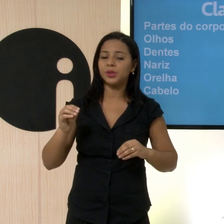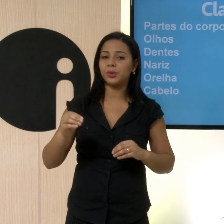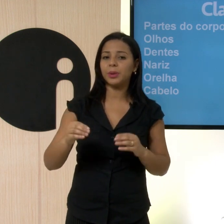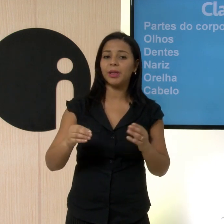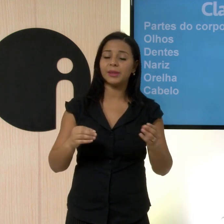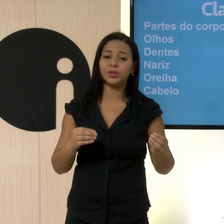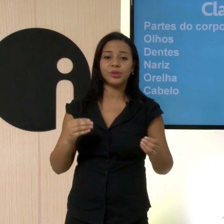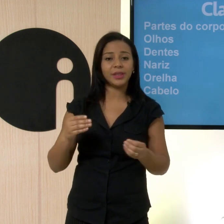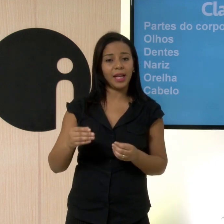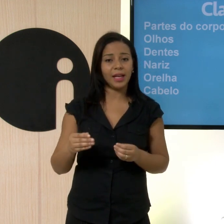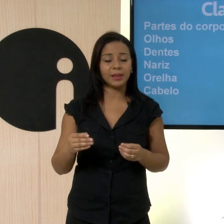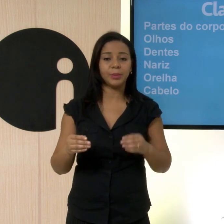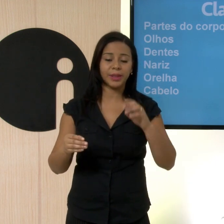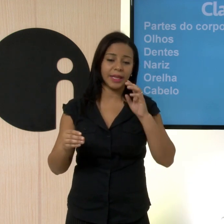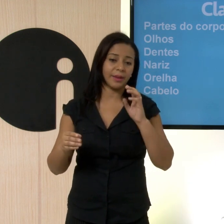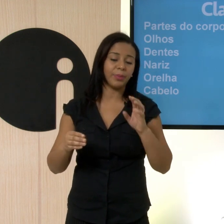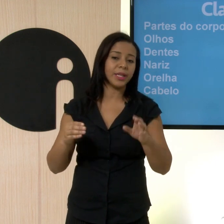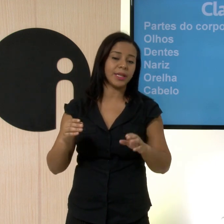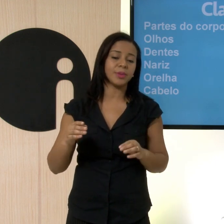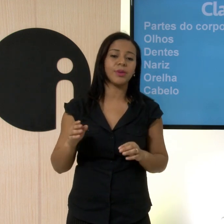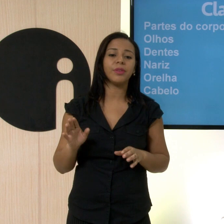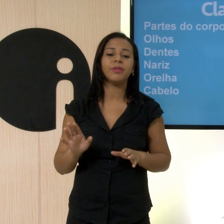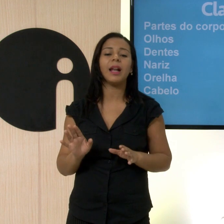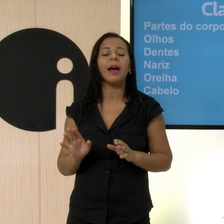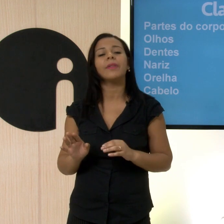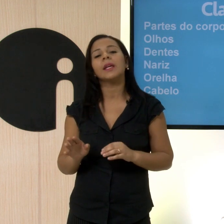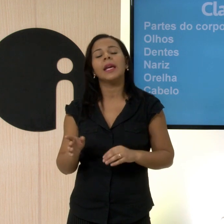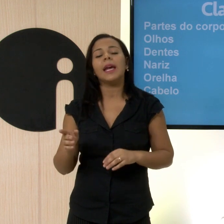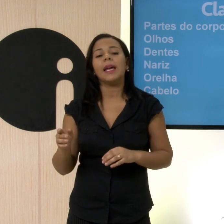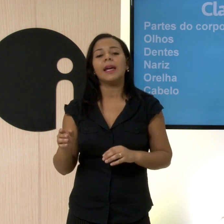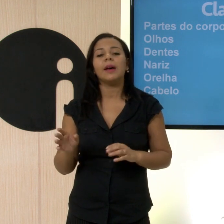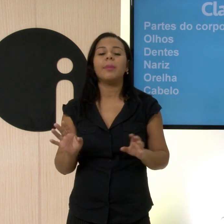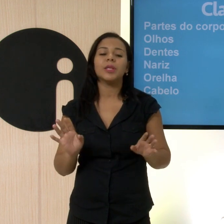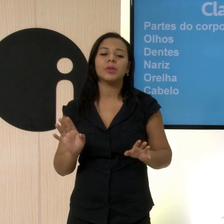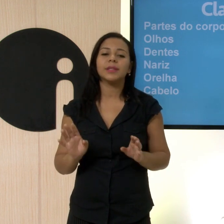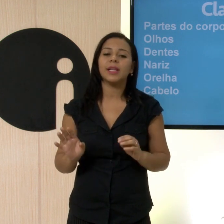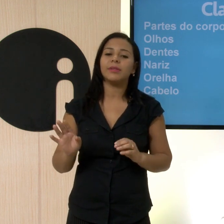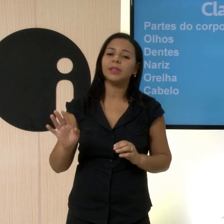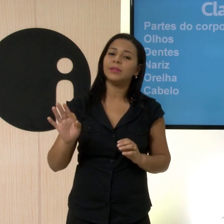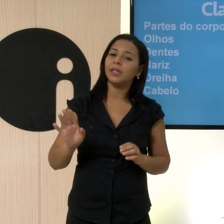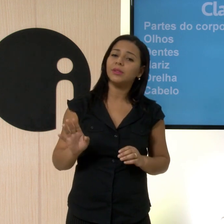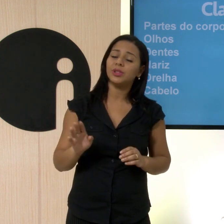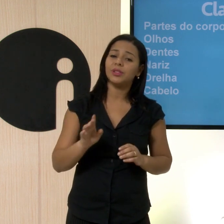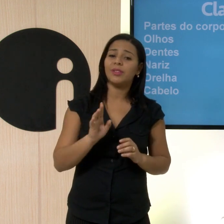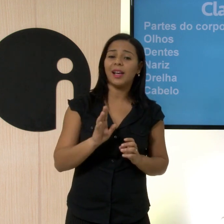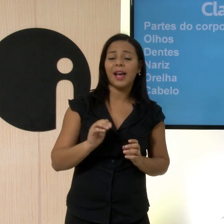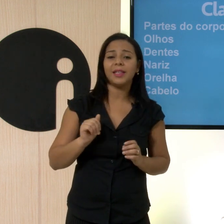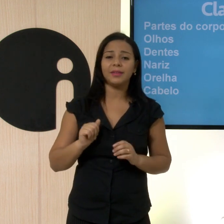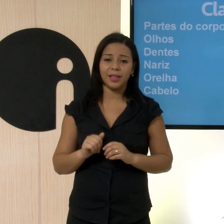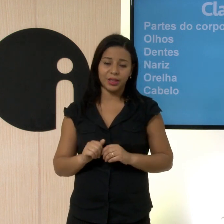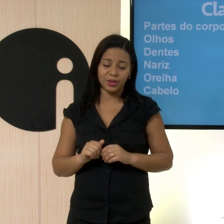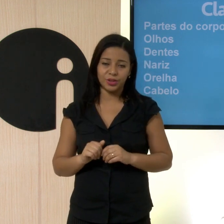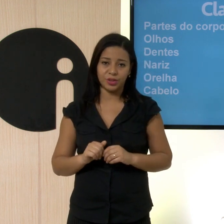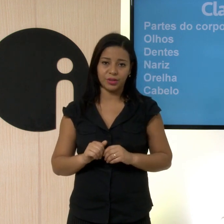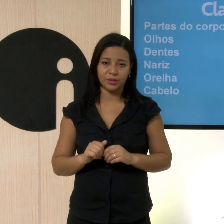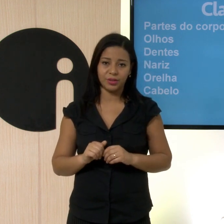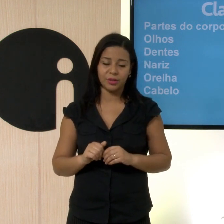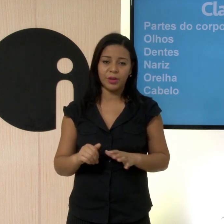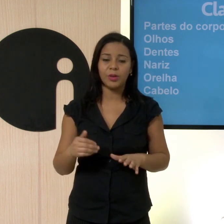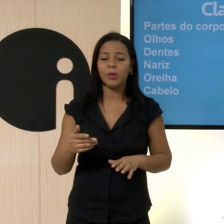substituem bastante os sinais. Por quê? Por exemplo, se eu vou falar, a pessoa estava andando devagar e triste. Como